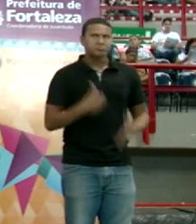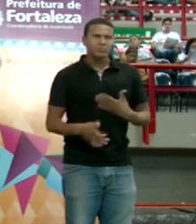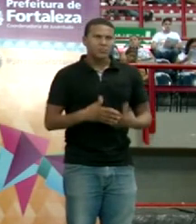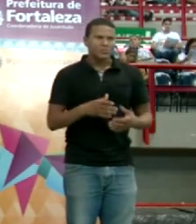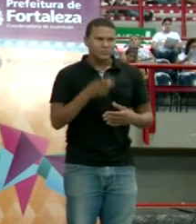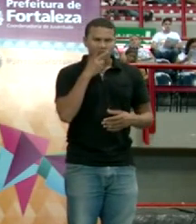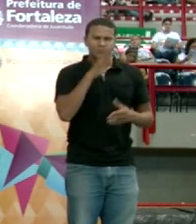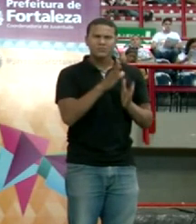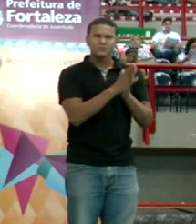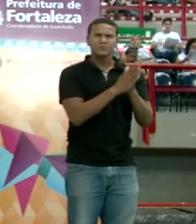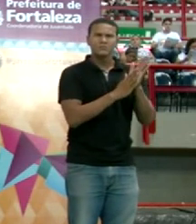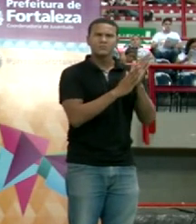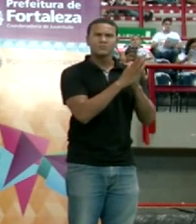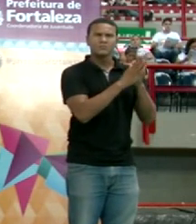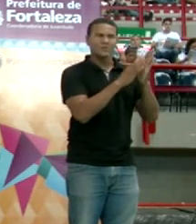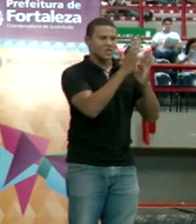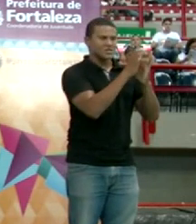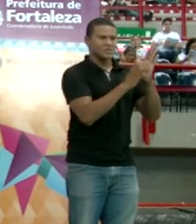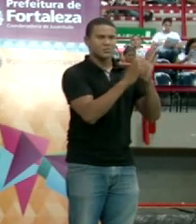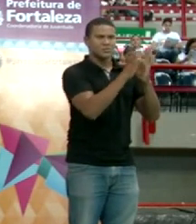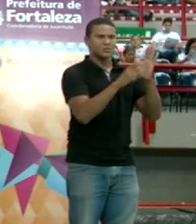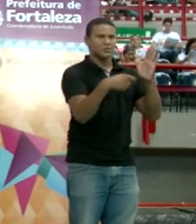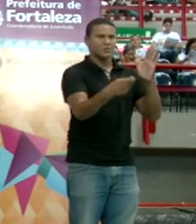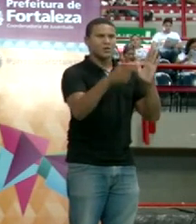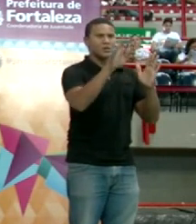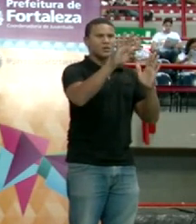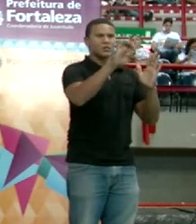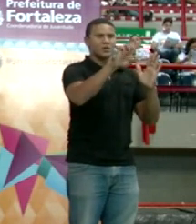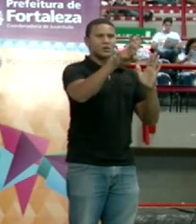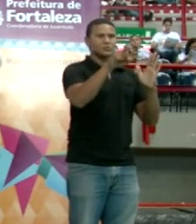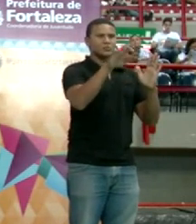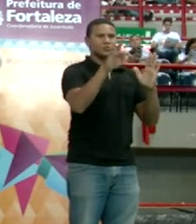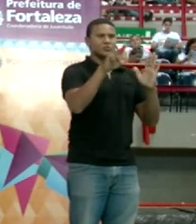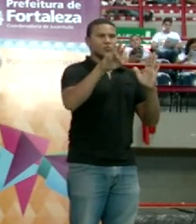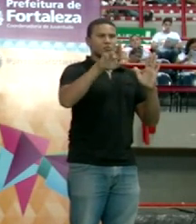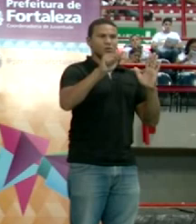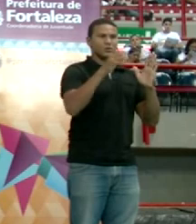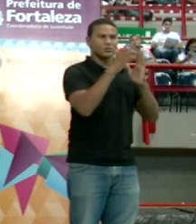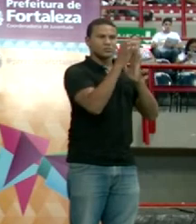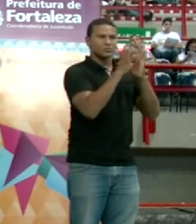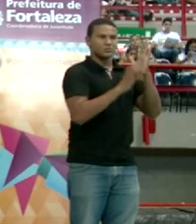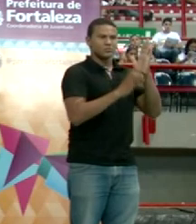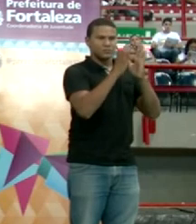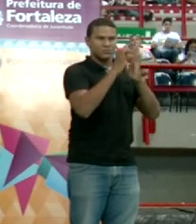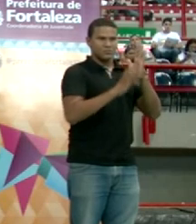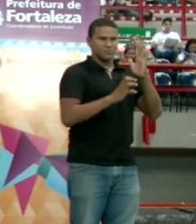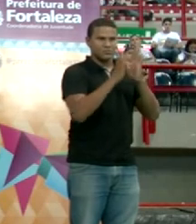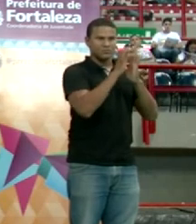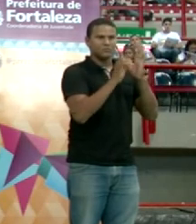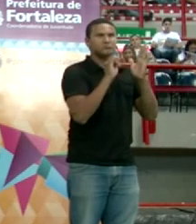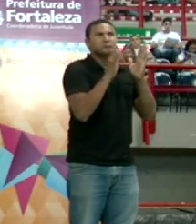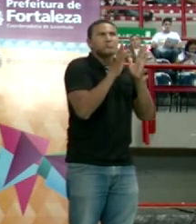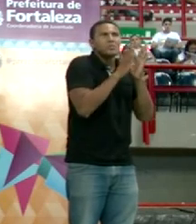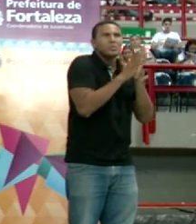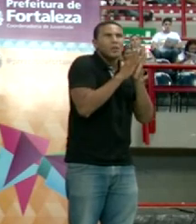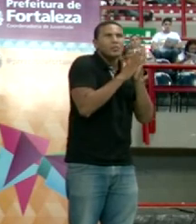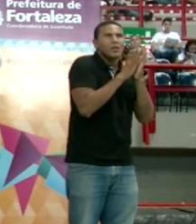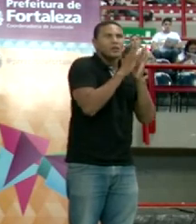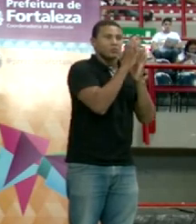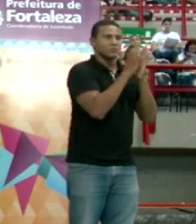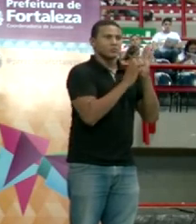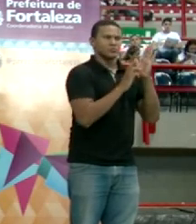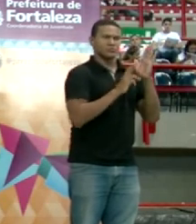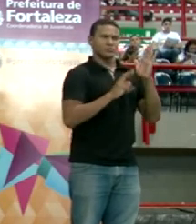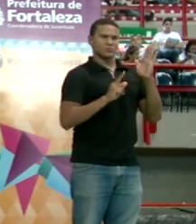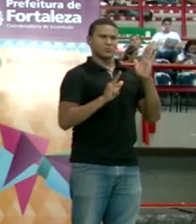uma textura. Tudo é capaz de comunicar. Comunicar. Ok? Muito bem. Então,